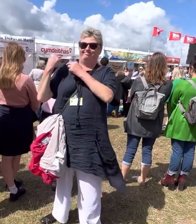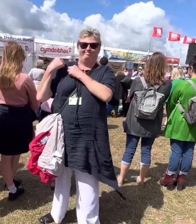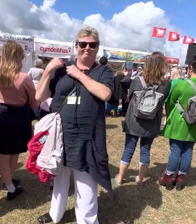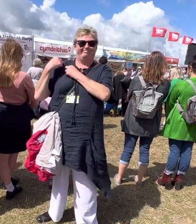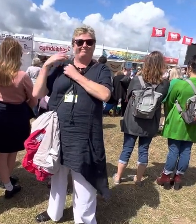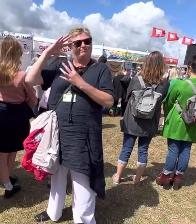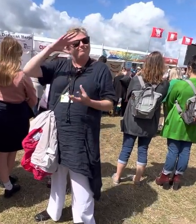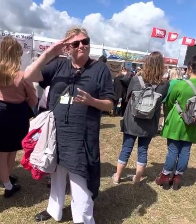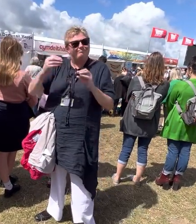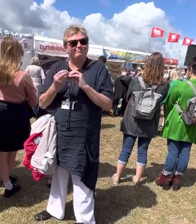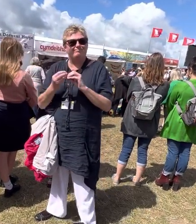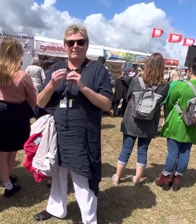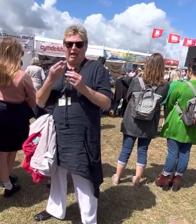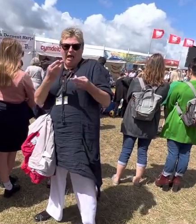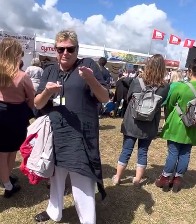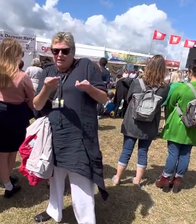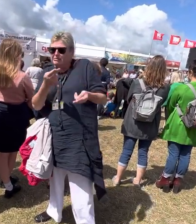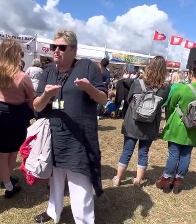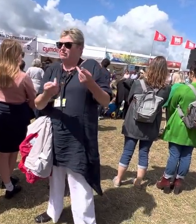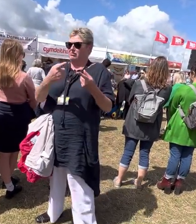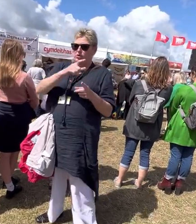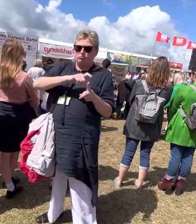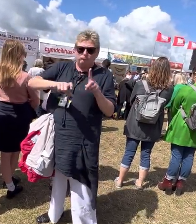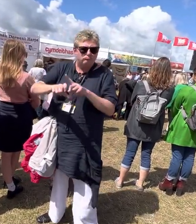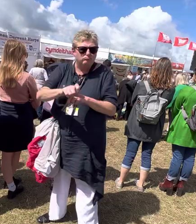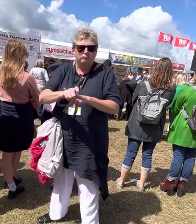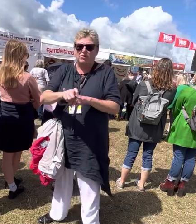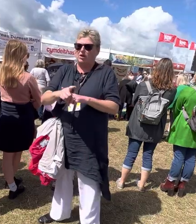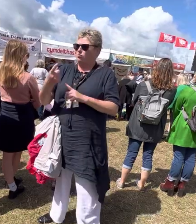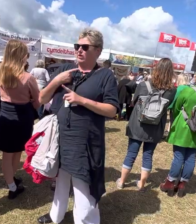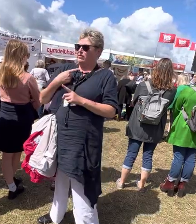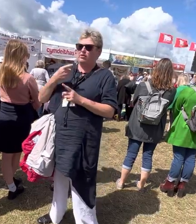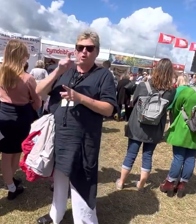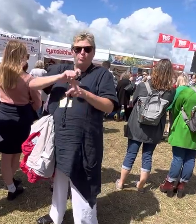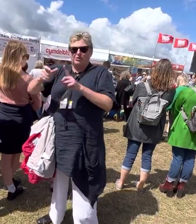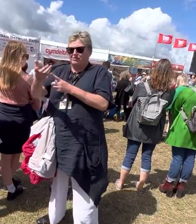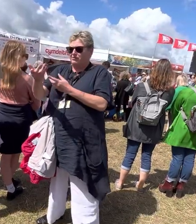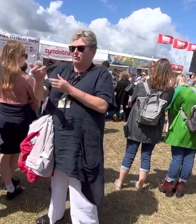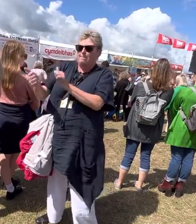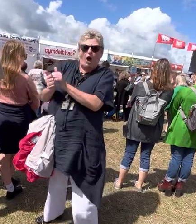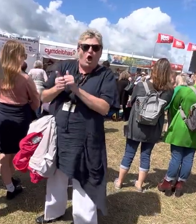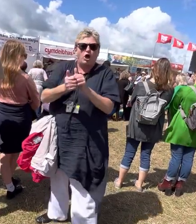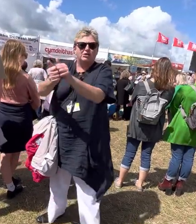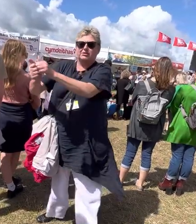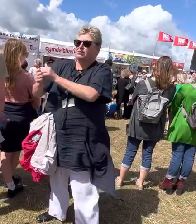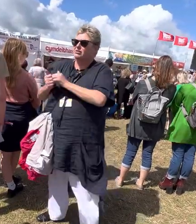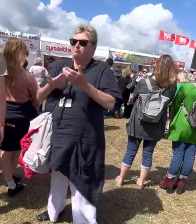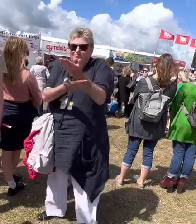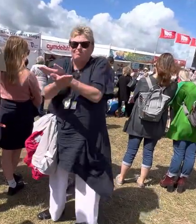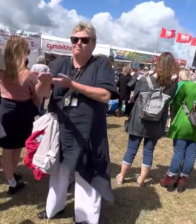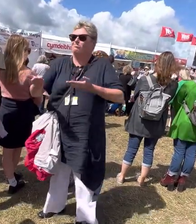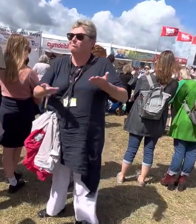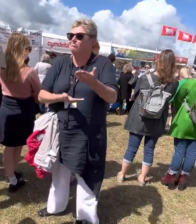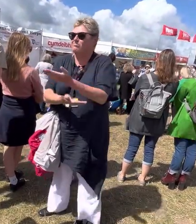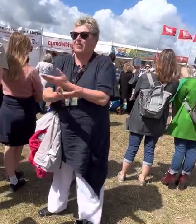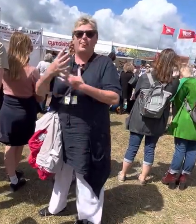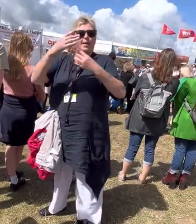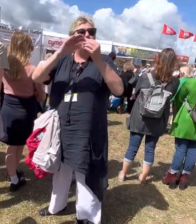gynhyrchu asesiad cymunedol rheolaidd gyda chymunedau fel partneriaid cyfartal, a fod y canlyniadau yn sail